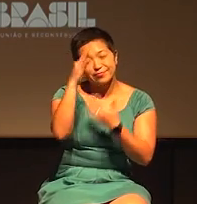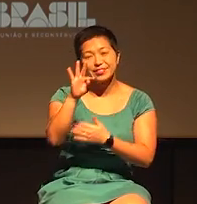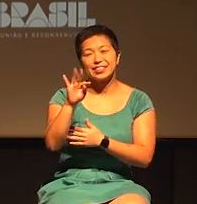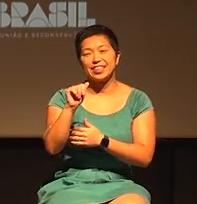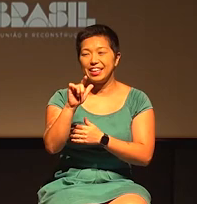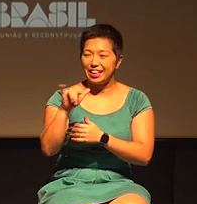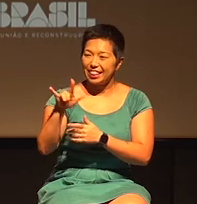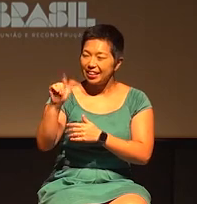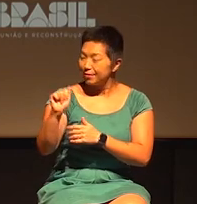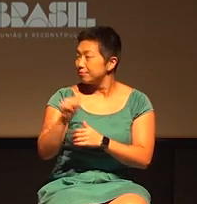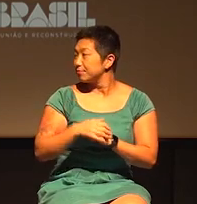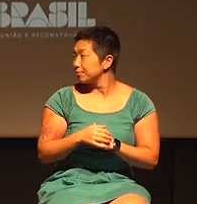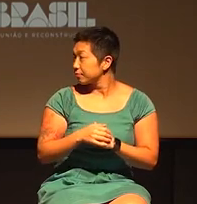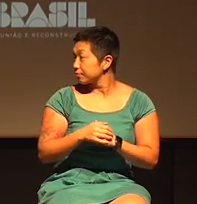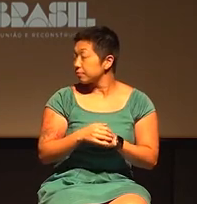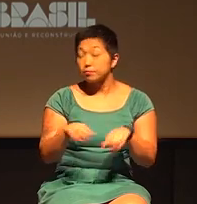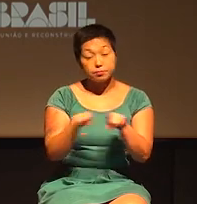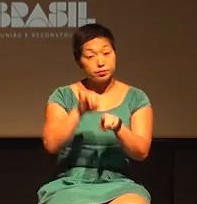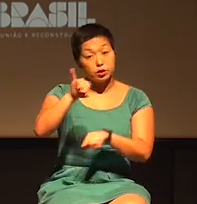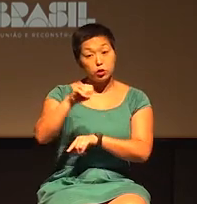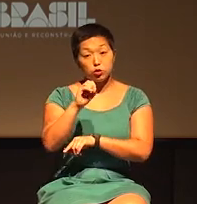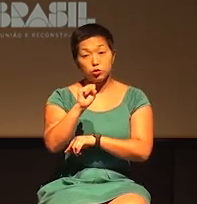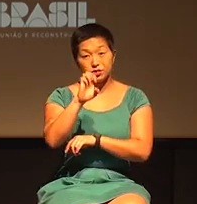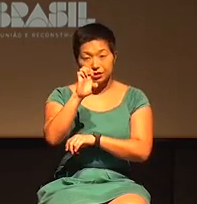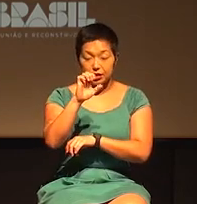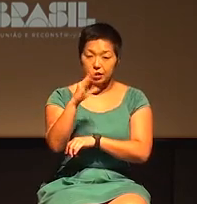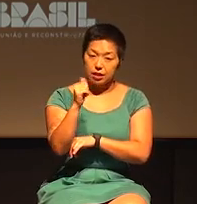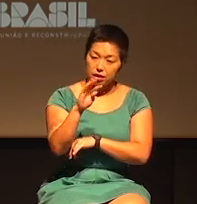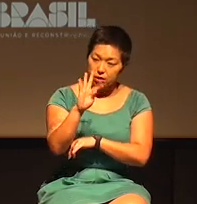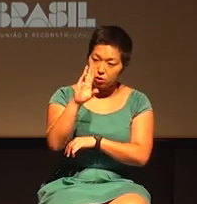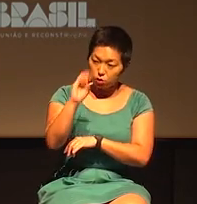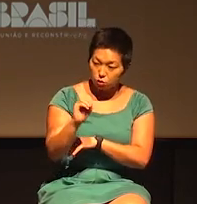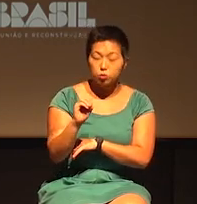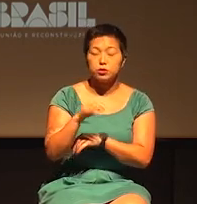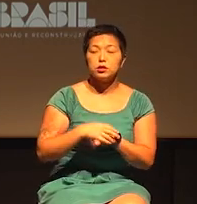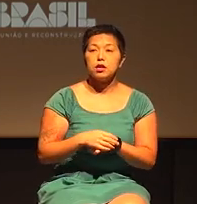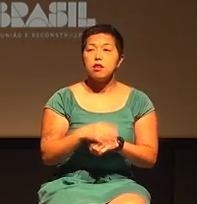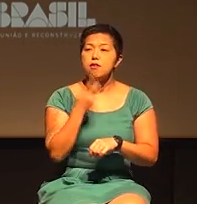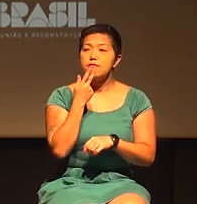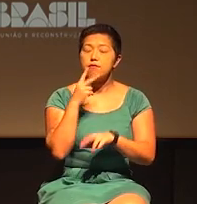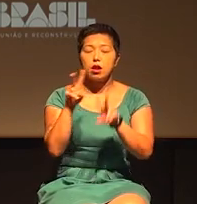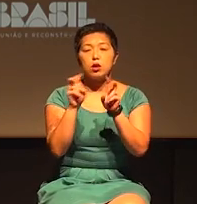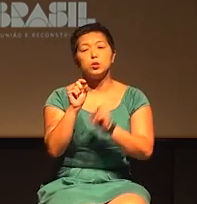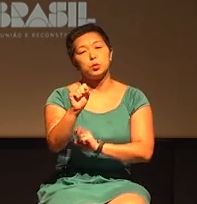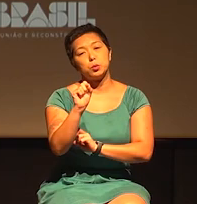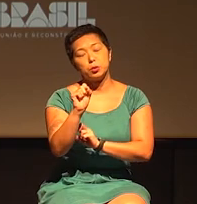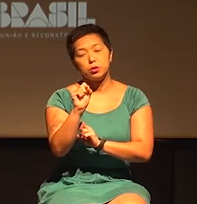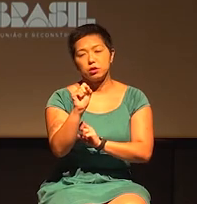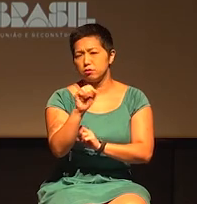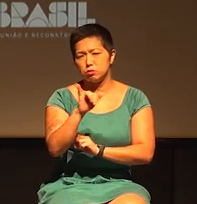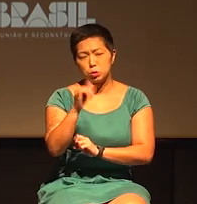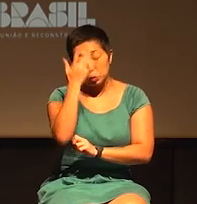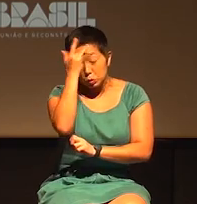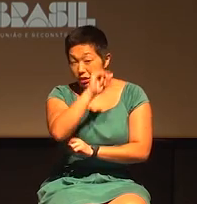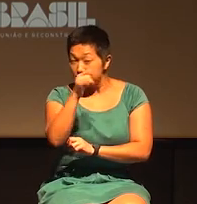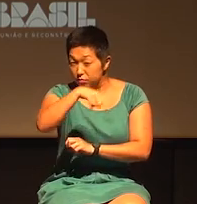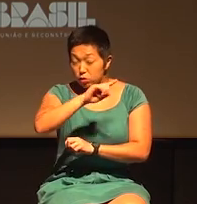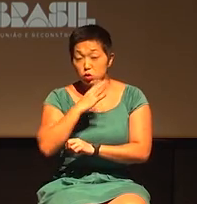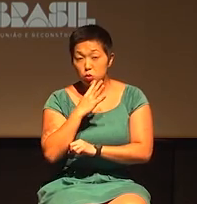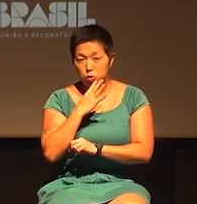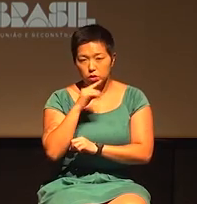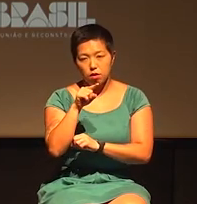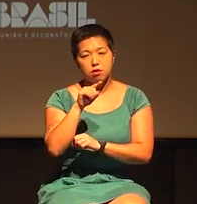é o José de Castro já fica aí calinha ele falava muito né não sei se vocês conhecem José de Castro